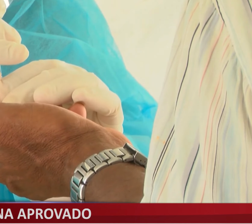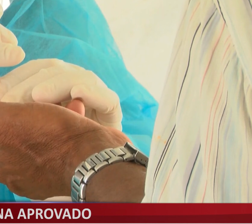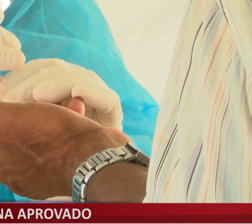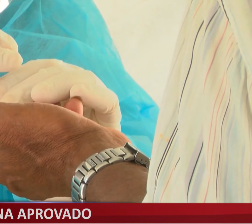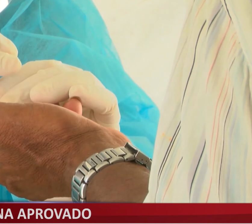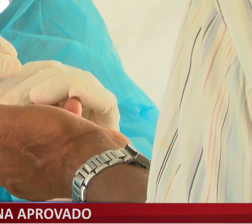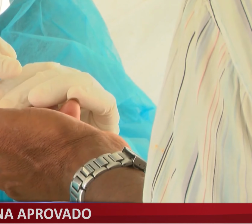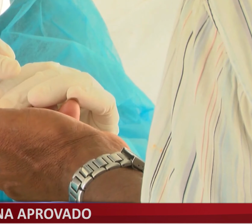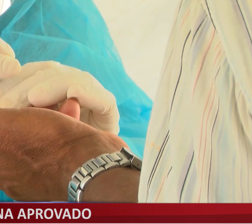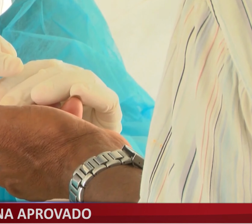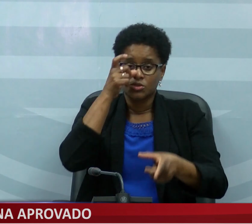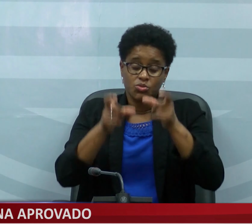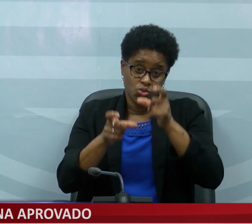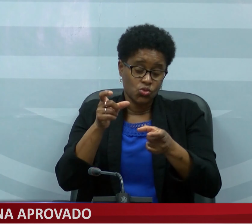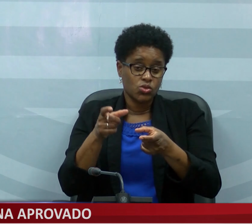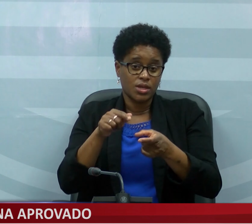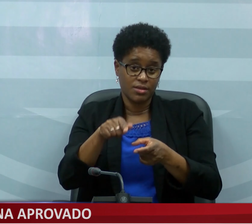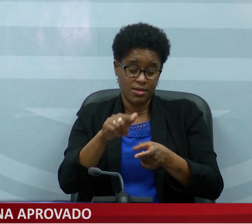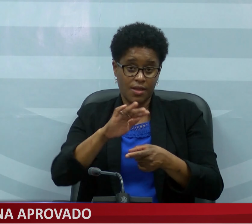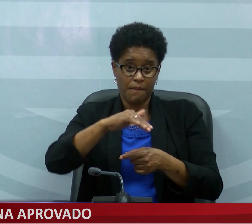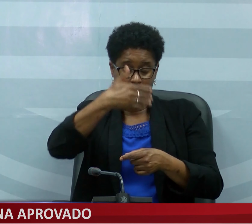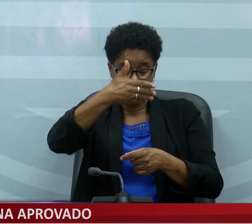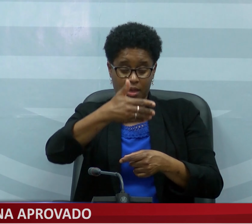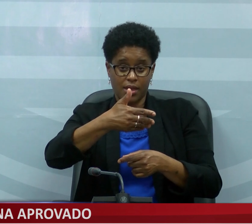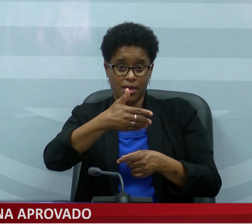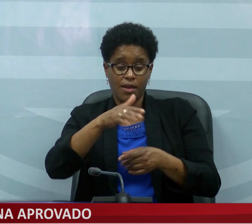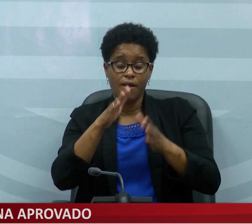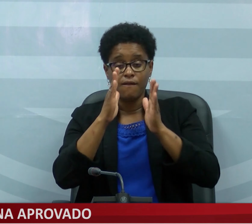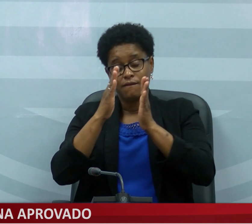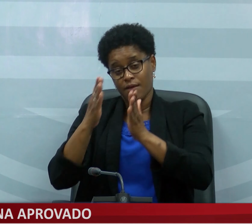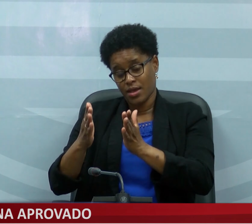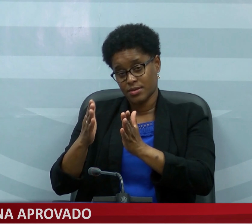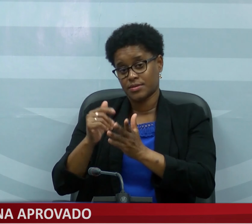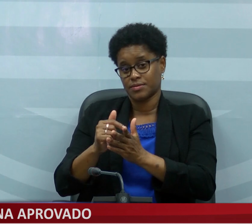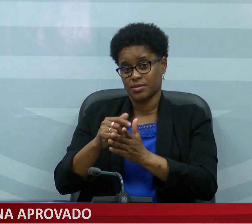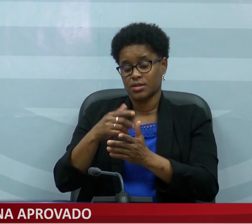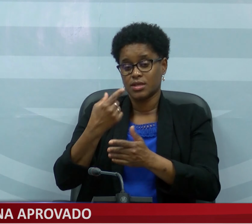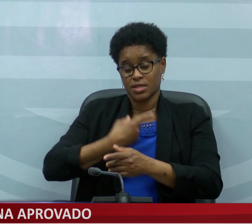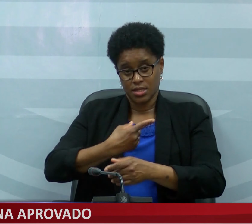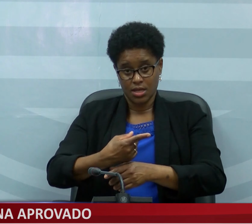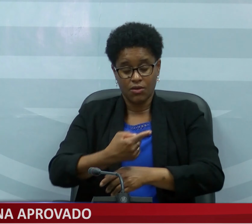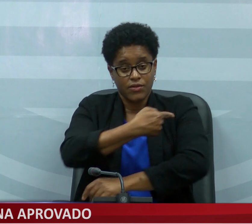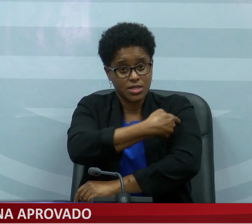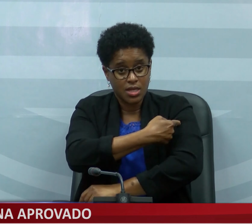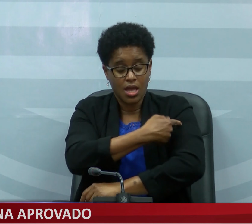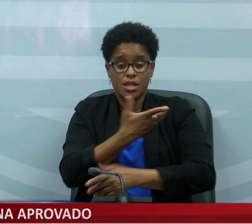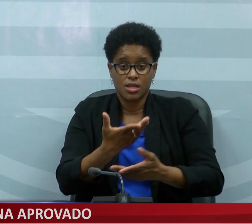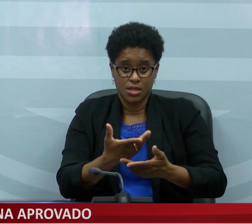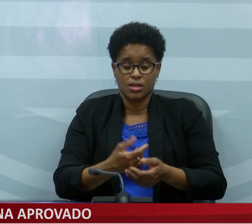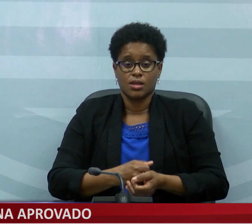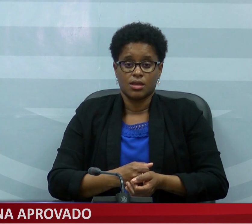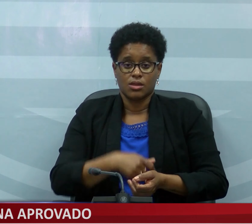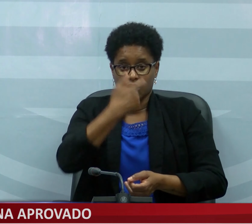Jorge Barreto as pessoas que nesta primeira fase serão vacinados São pessoas que